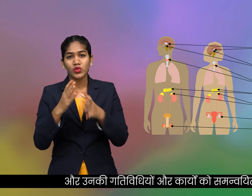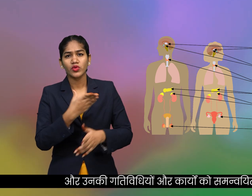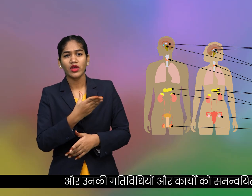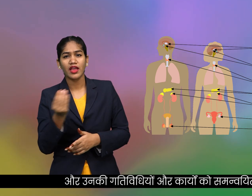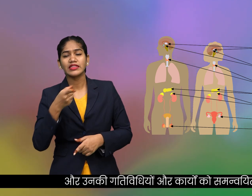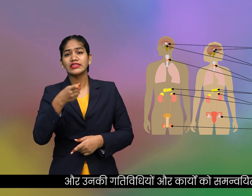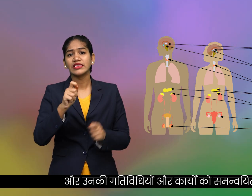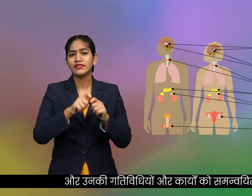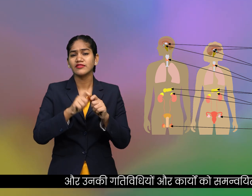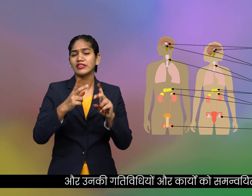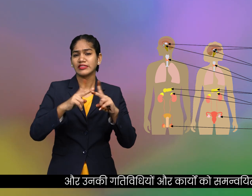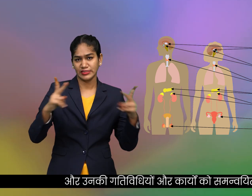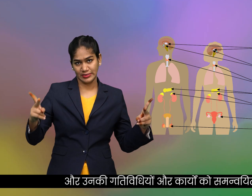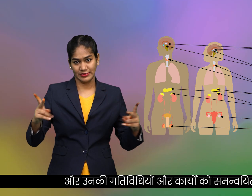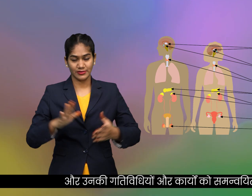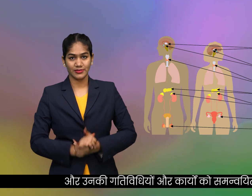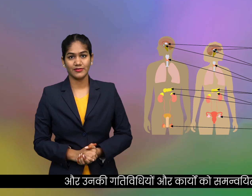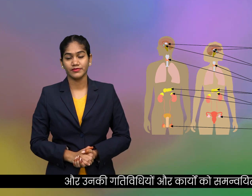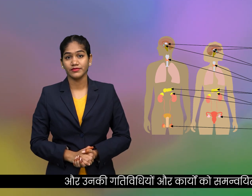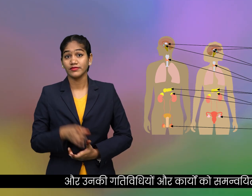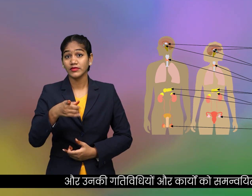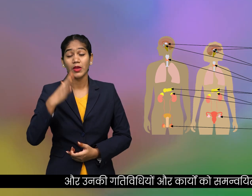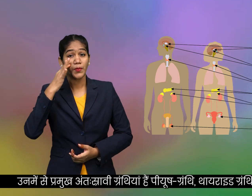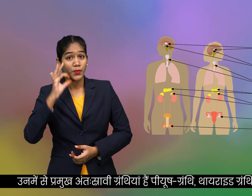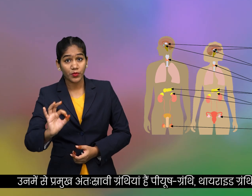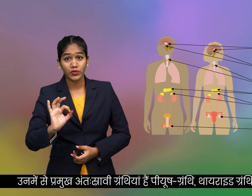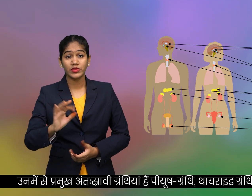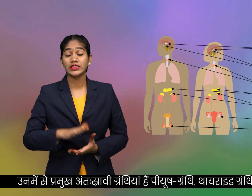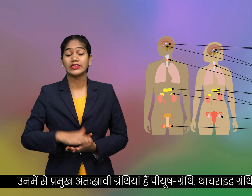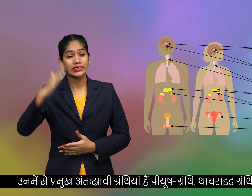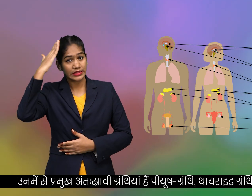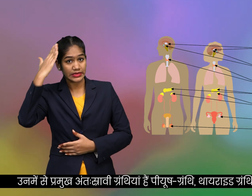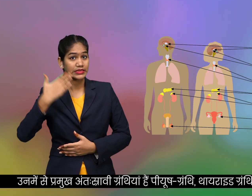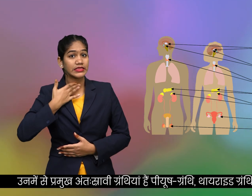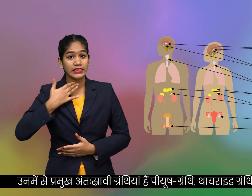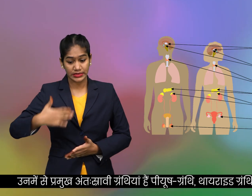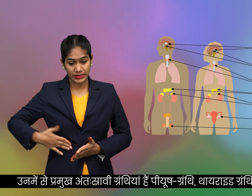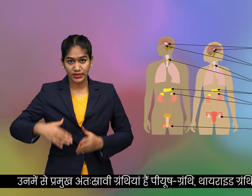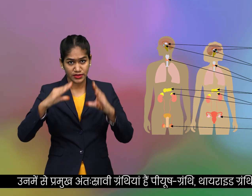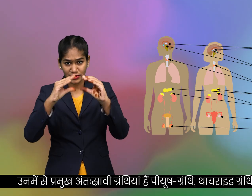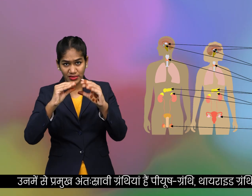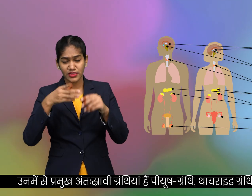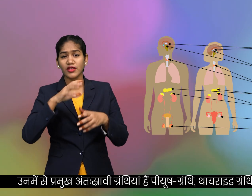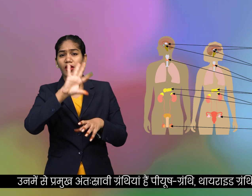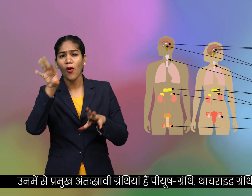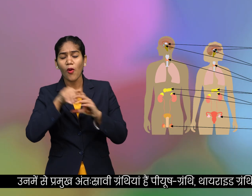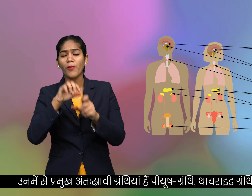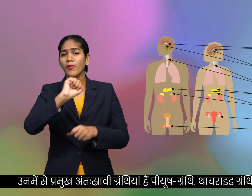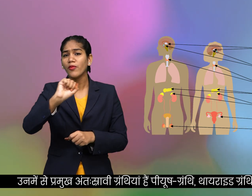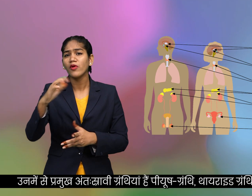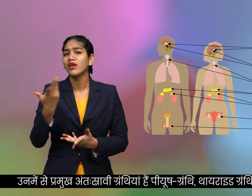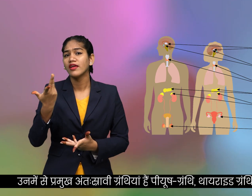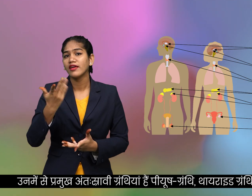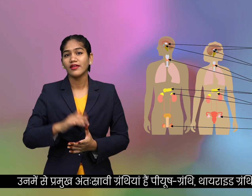उनकी गतिविधियों और कार्यों के समन्वित होते हैं। उनमें से प्रमुख अंतःस्त्रवी